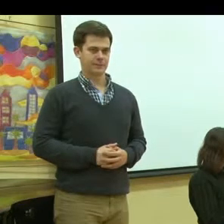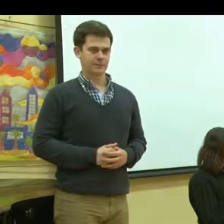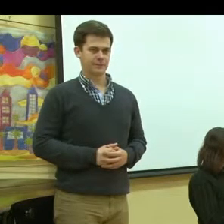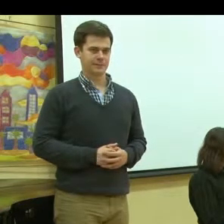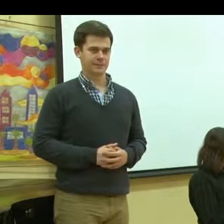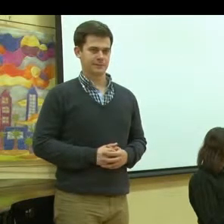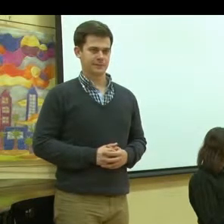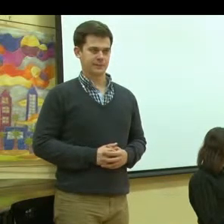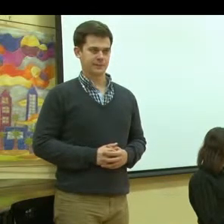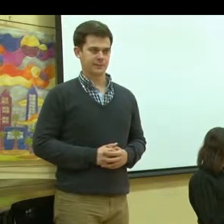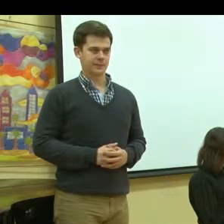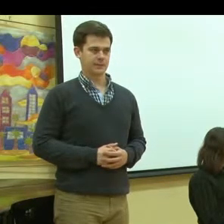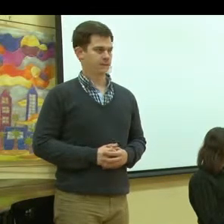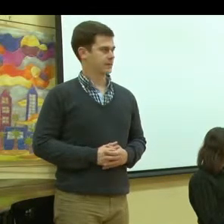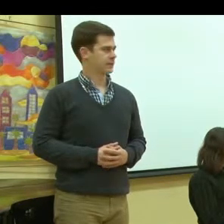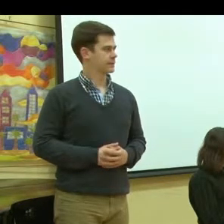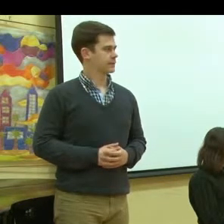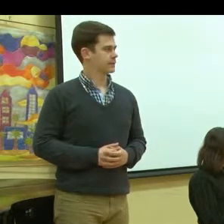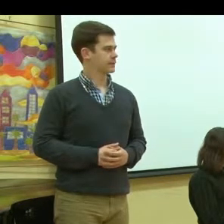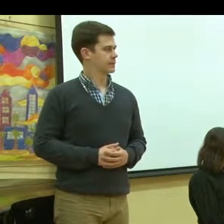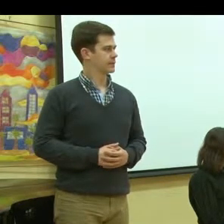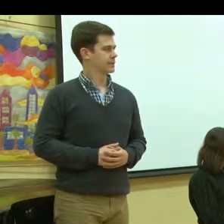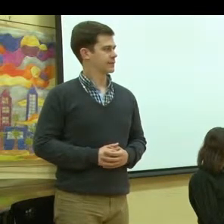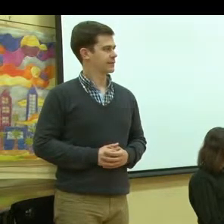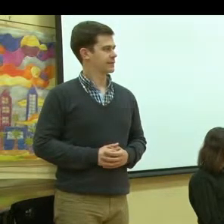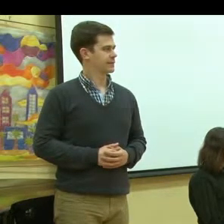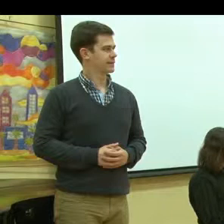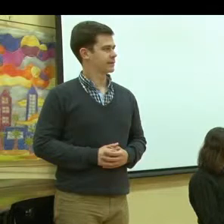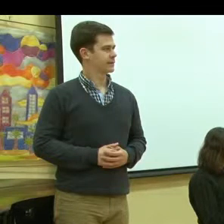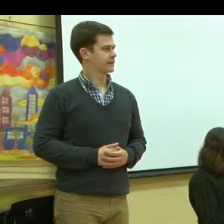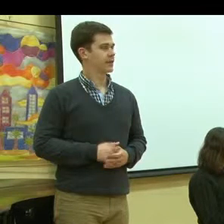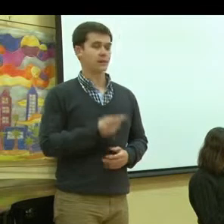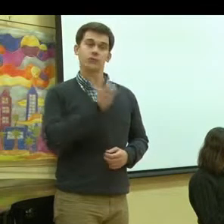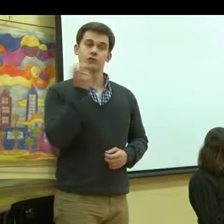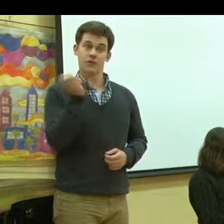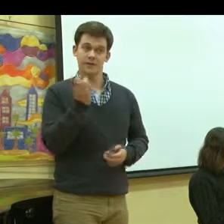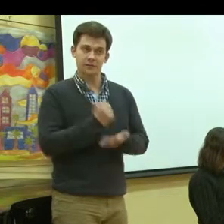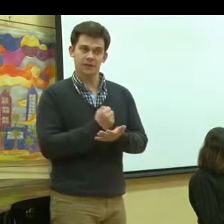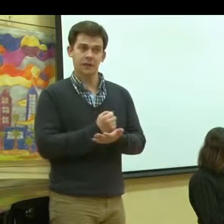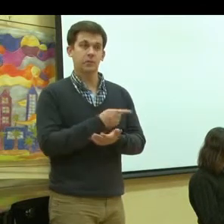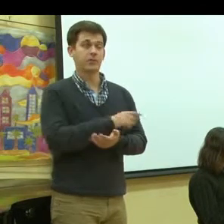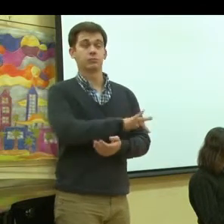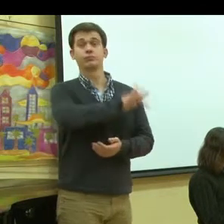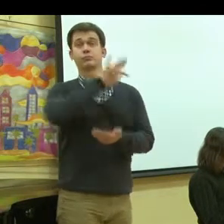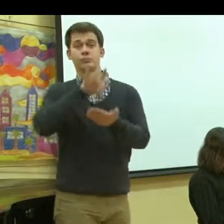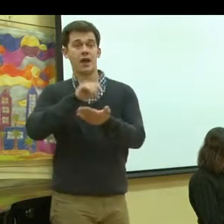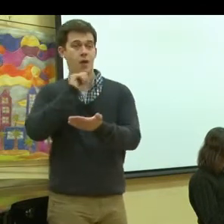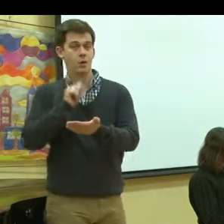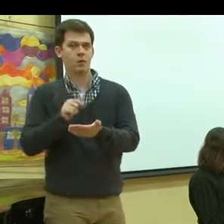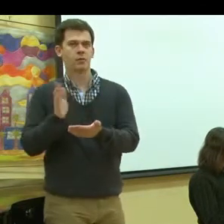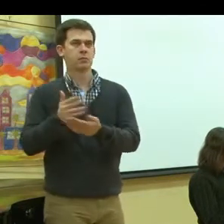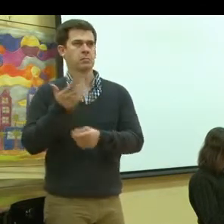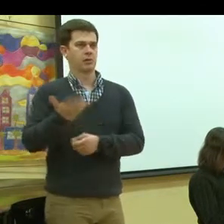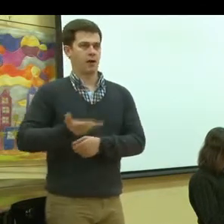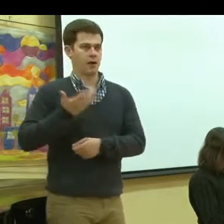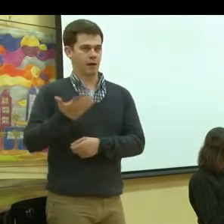hace famoso en Europa, y recién ahí vuelve a Argentina esa moda, como una nueva moda. Ciekawe, mija około, nie wiem, 5 lat, tak to tango